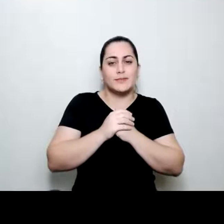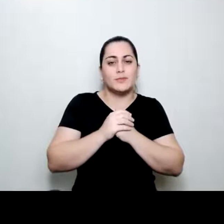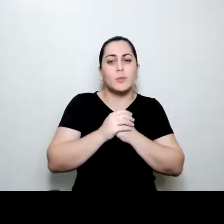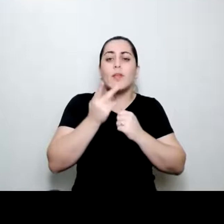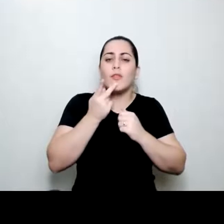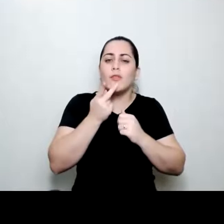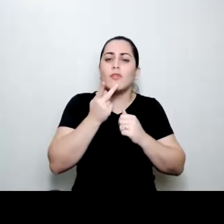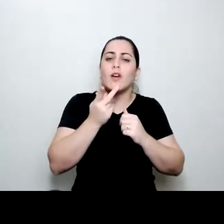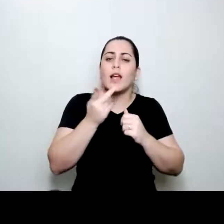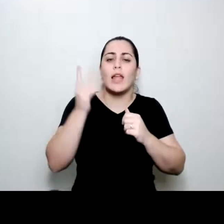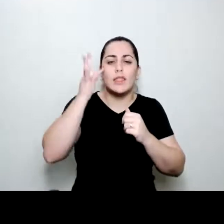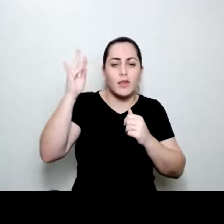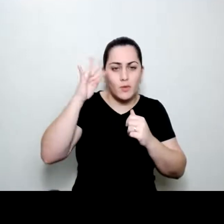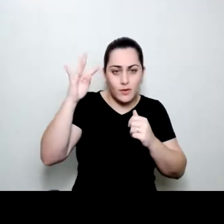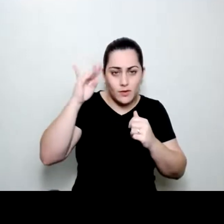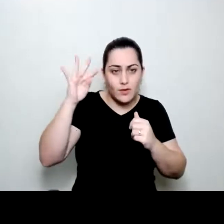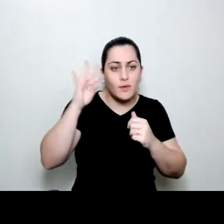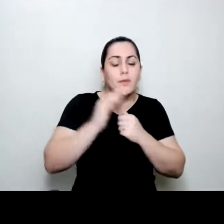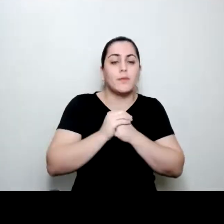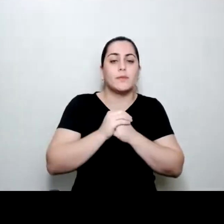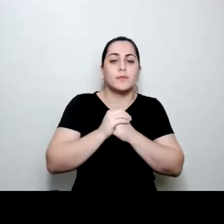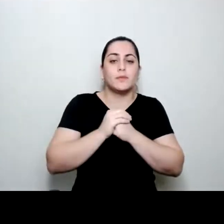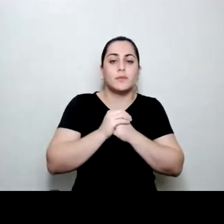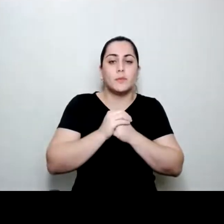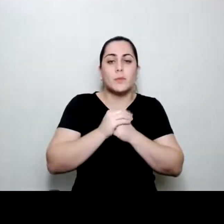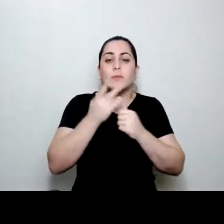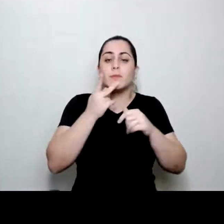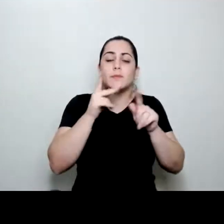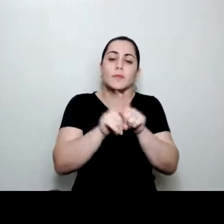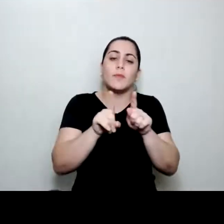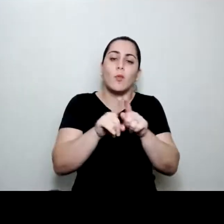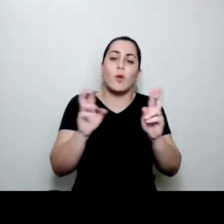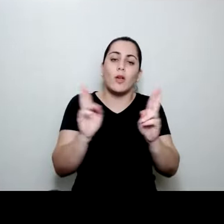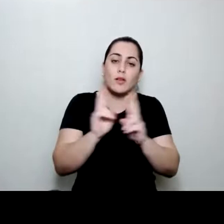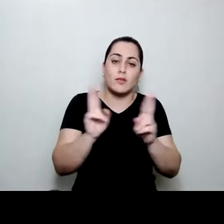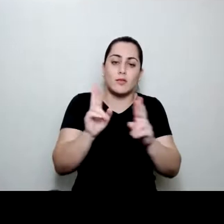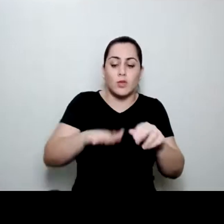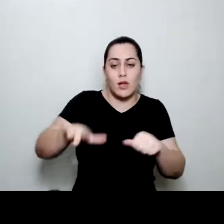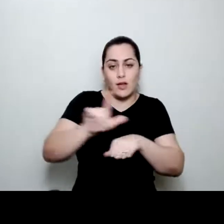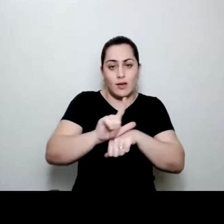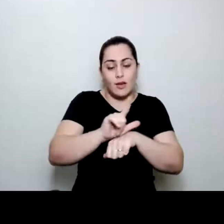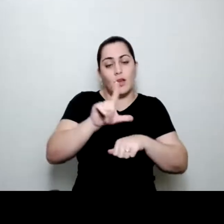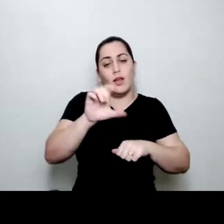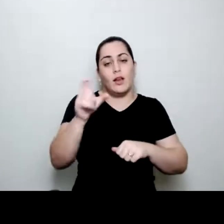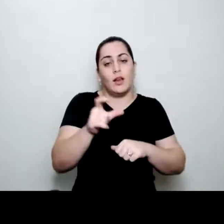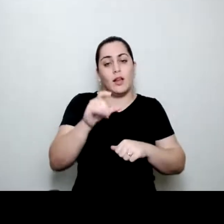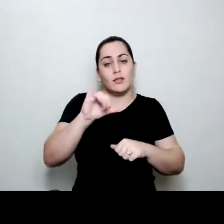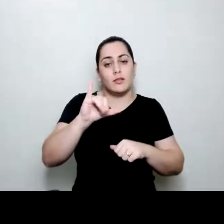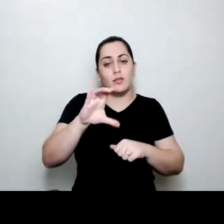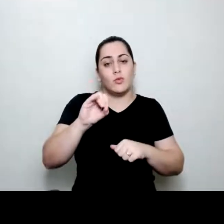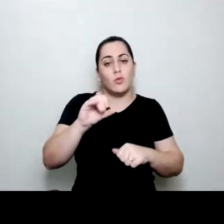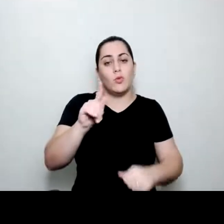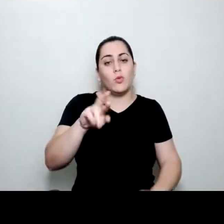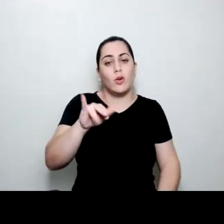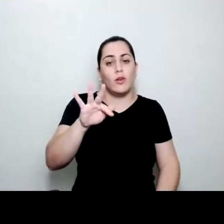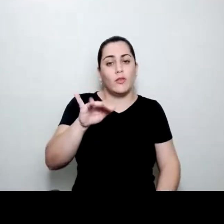Falar um pouco de teoria e comentar brevemente a relação da lexicografia com o que chamamos de